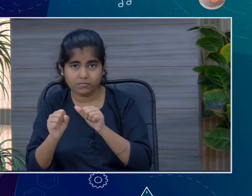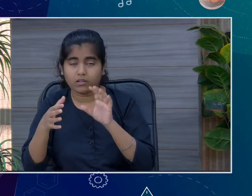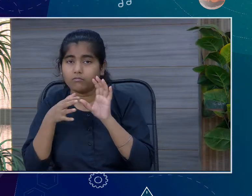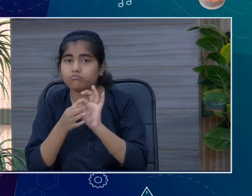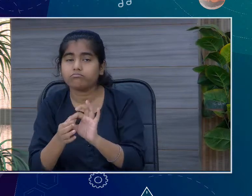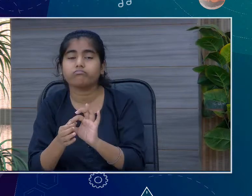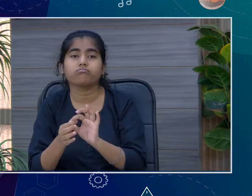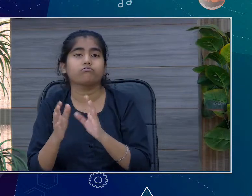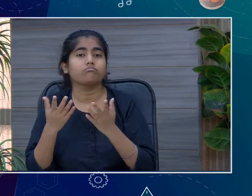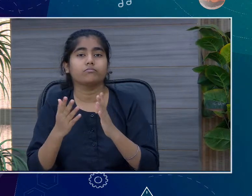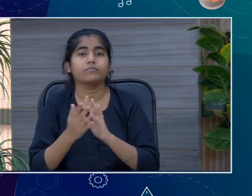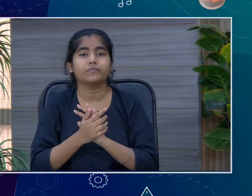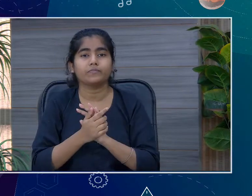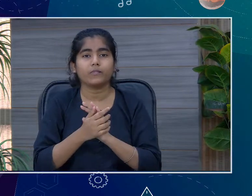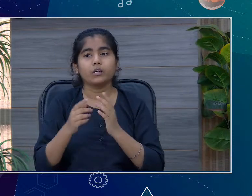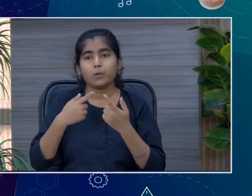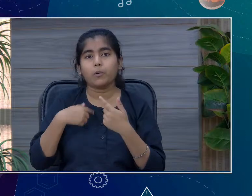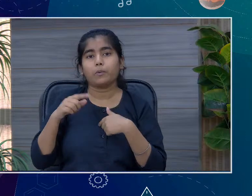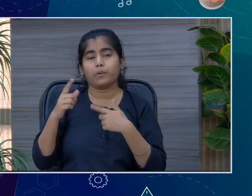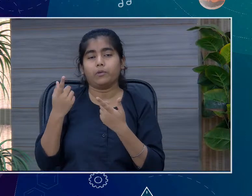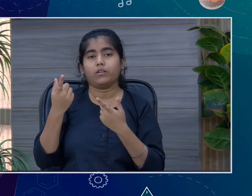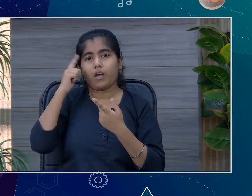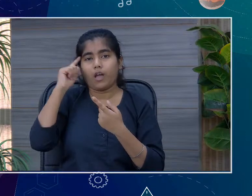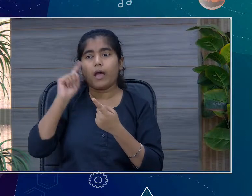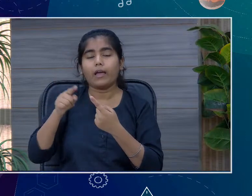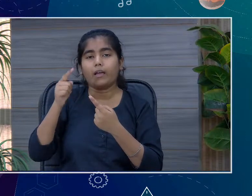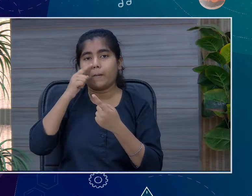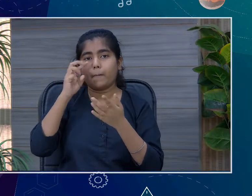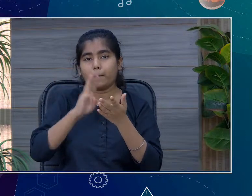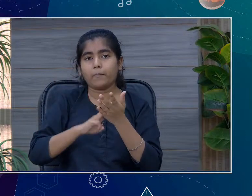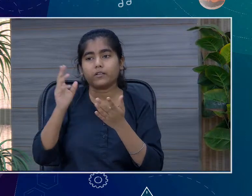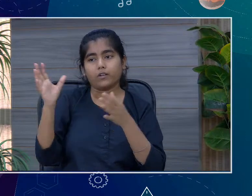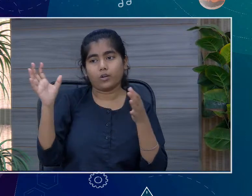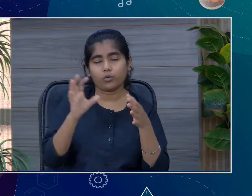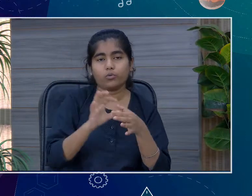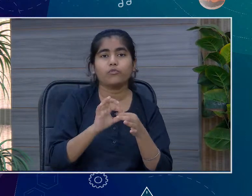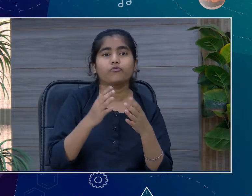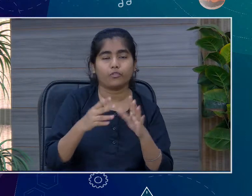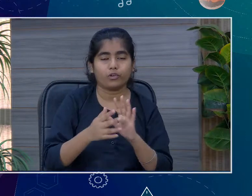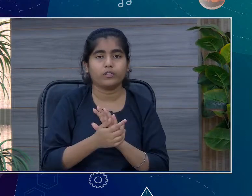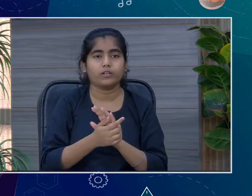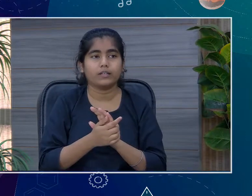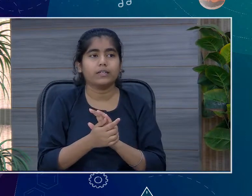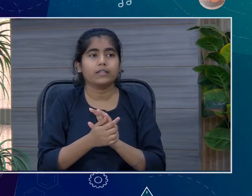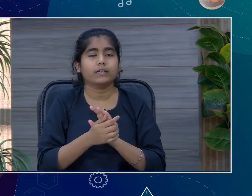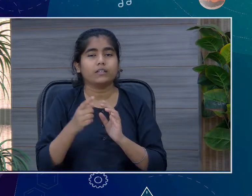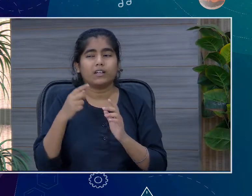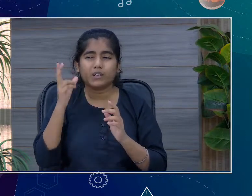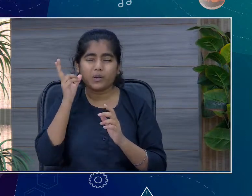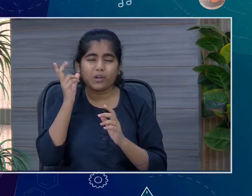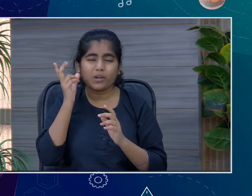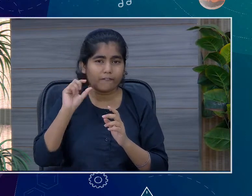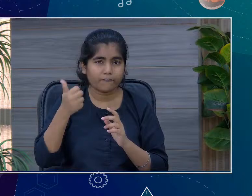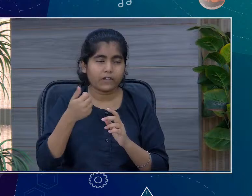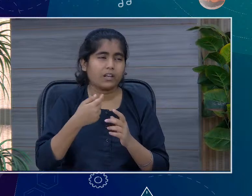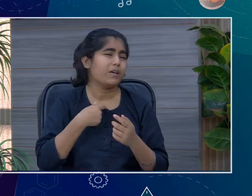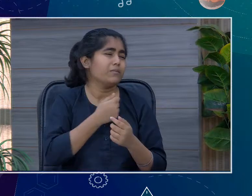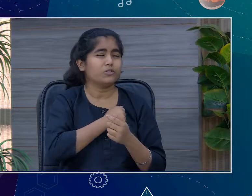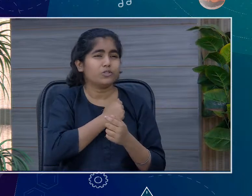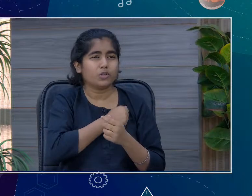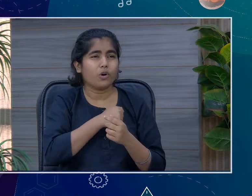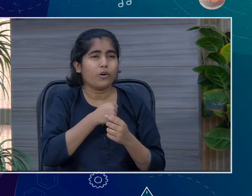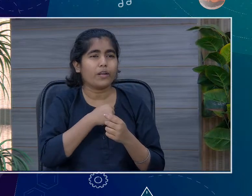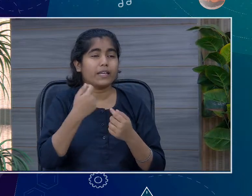आई थिंक शायद डॉक्टर वॉलंग जुड़ गई हैं हमारे साथ. Yes, Dr. Wallen, can you hear us? Yes, I'm so sorry the electricity went